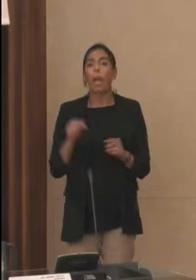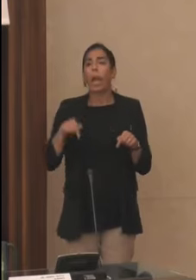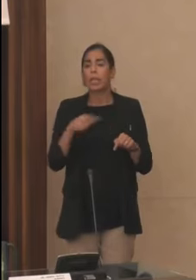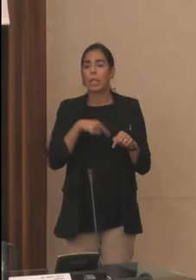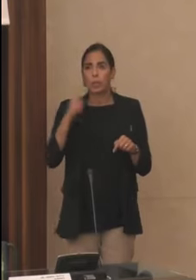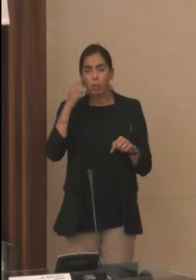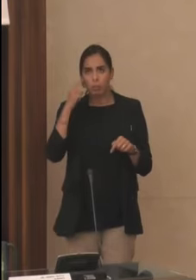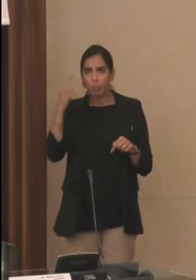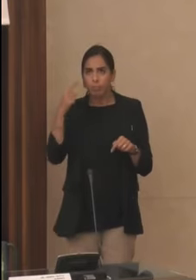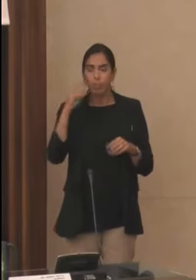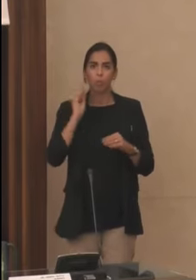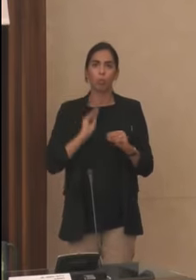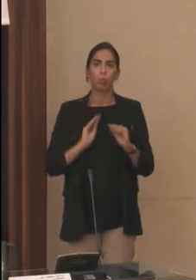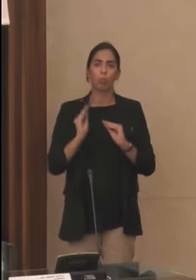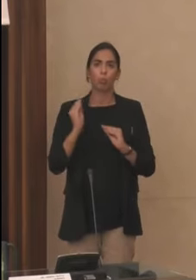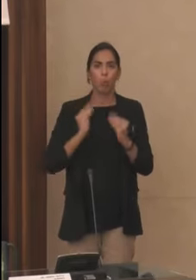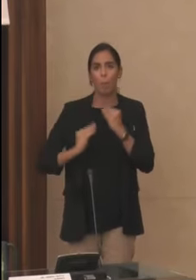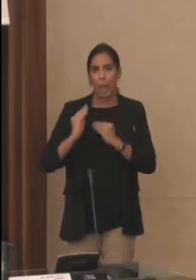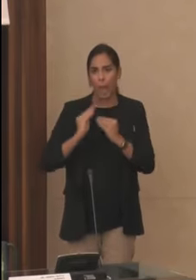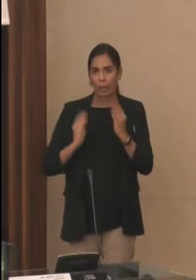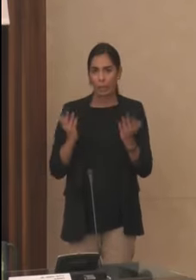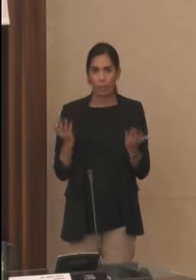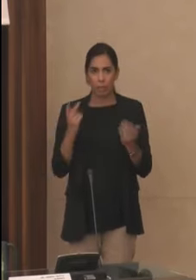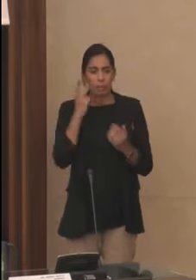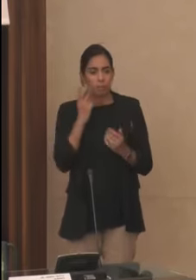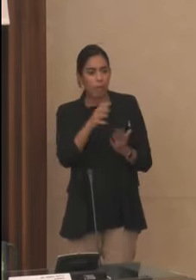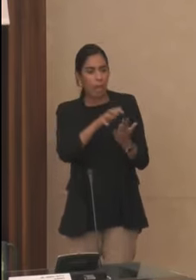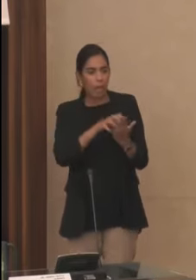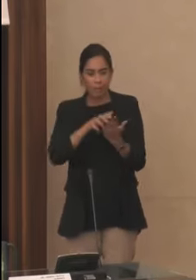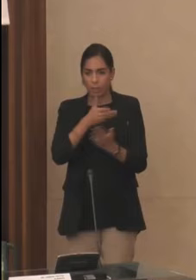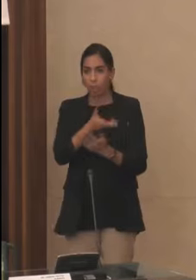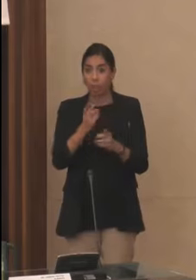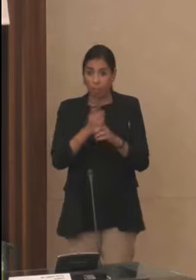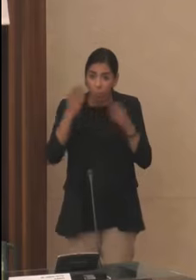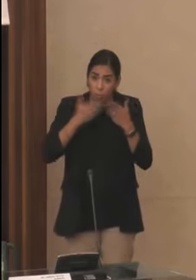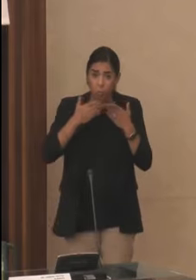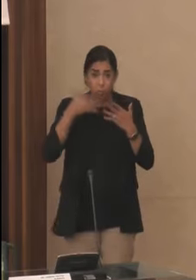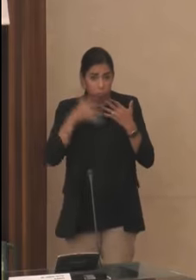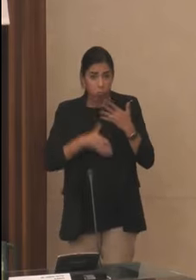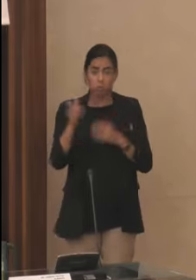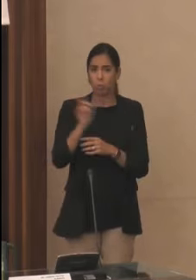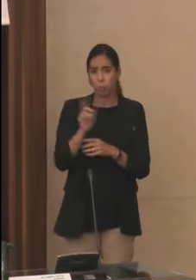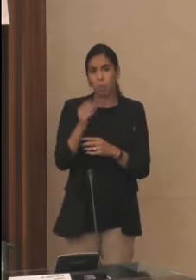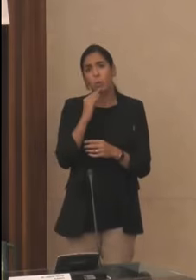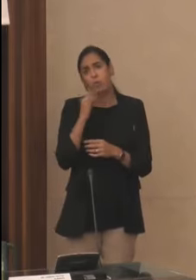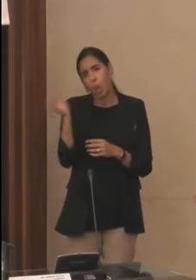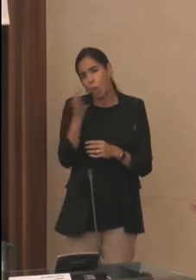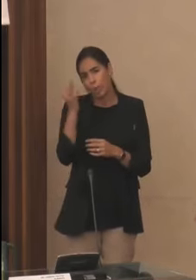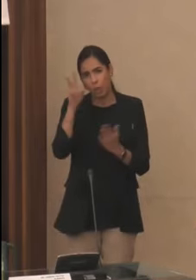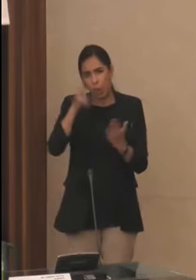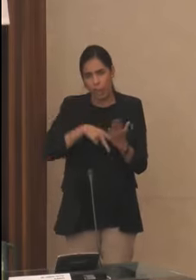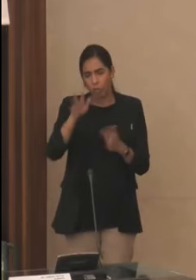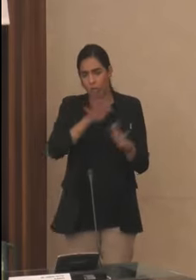a fronte di questi studi, quindi non bisogna studiare né approfondire particolarmente, basterebbe ogni tanto leggere